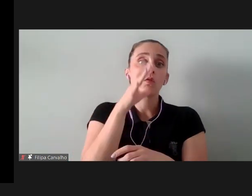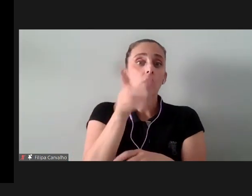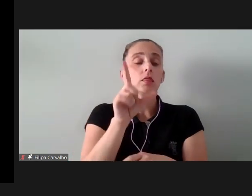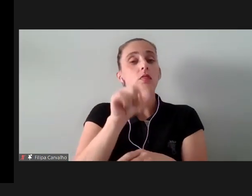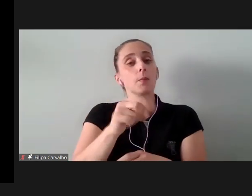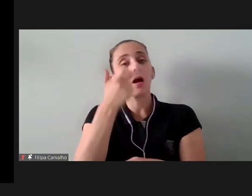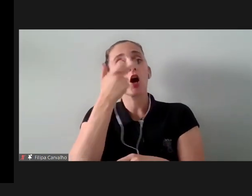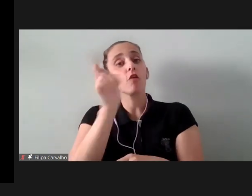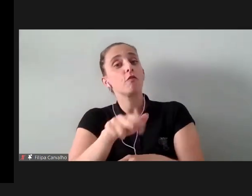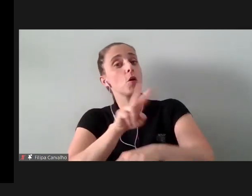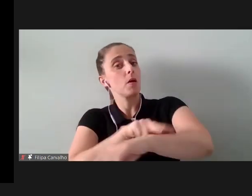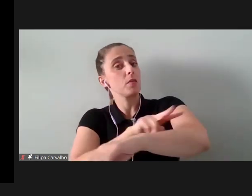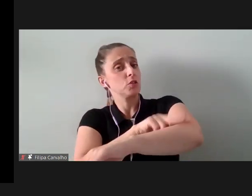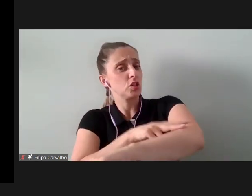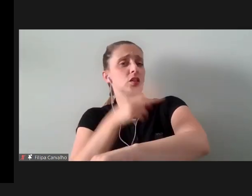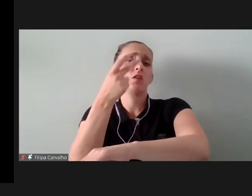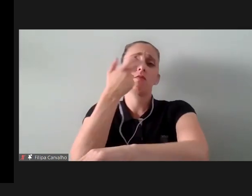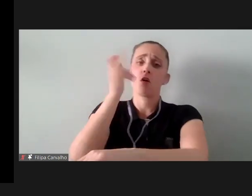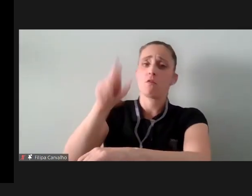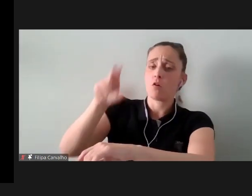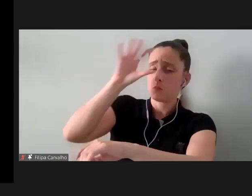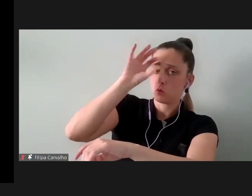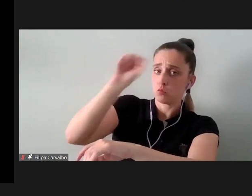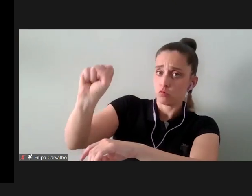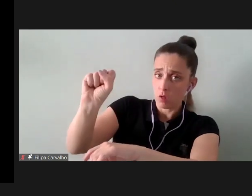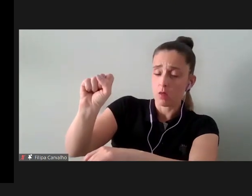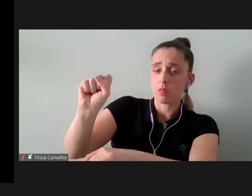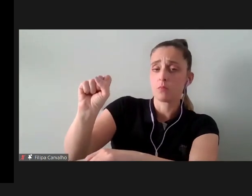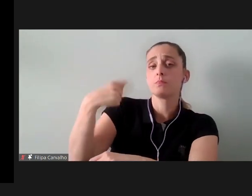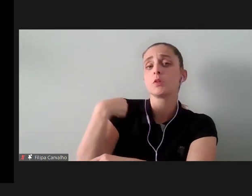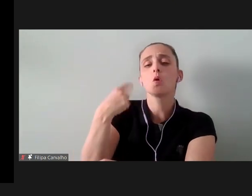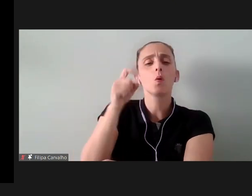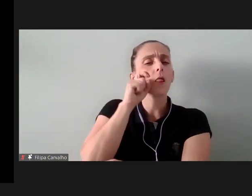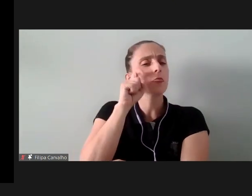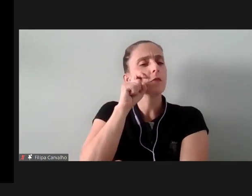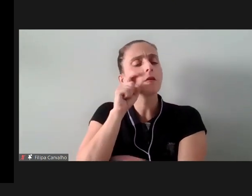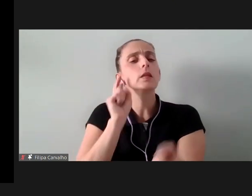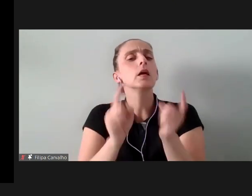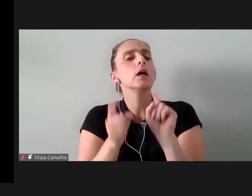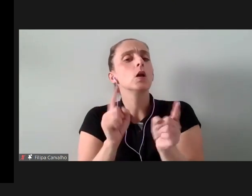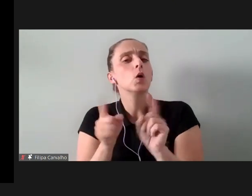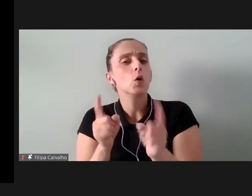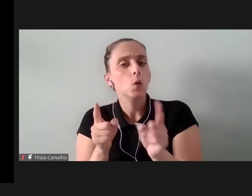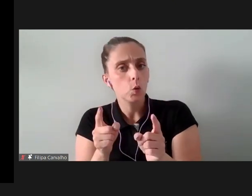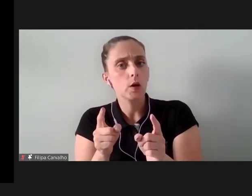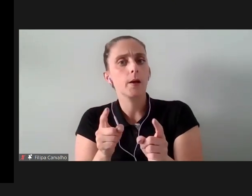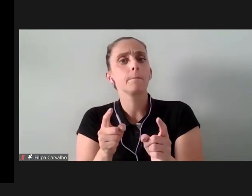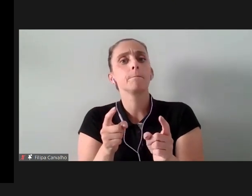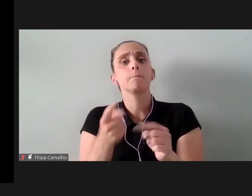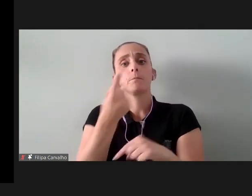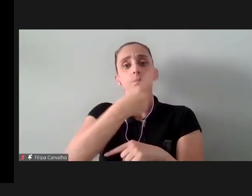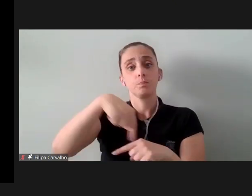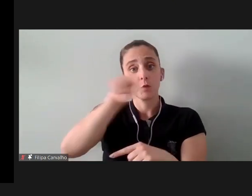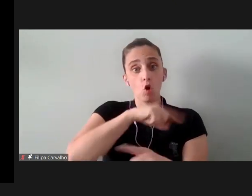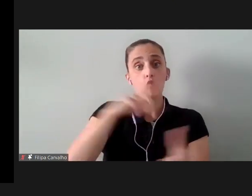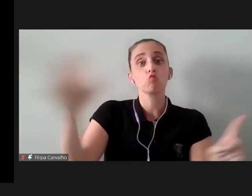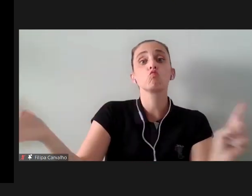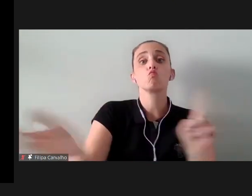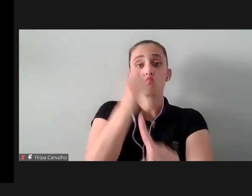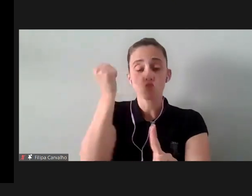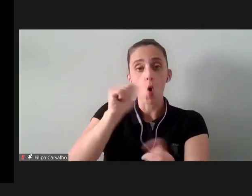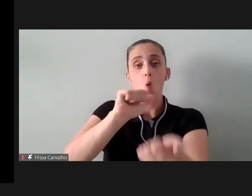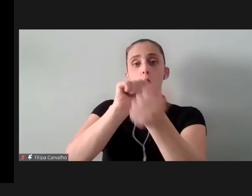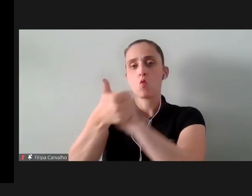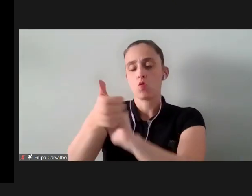administrativa como um dos eixos da reforma do Estado, e o que tenho defendido é nós só lograremos êxitos no processo de reforma do